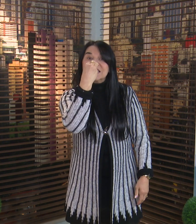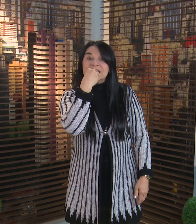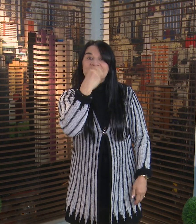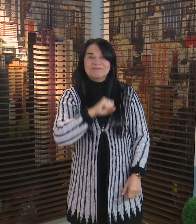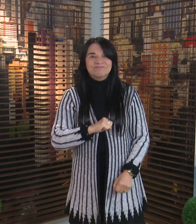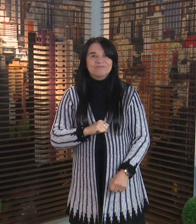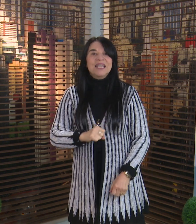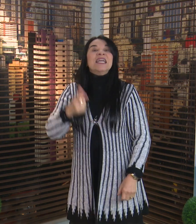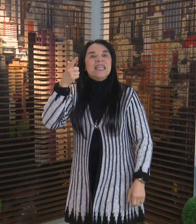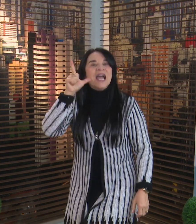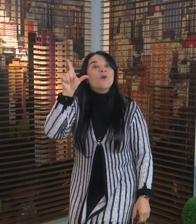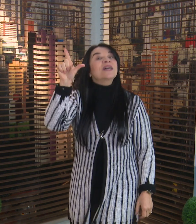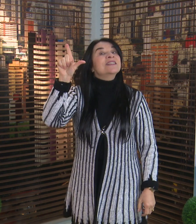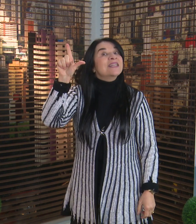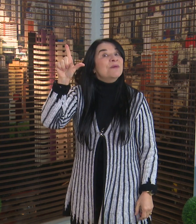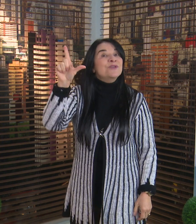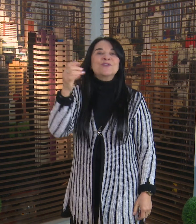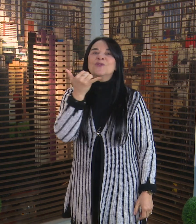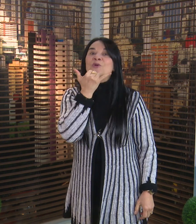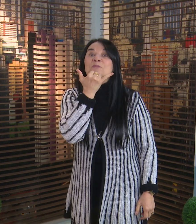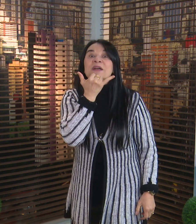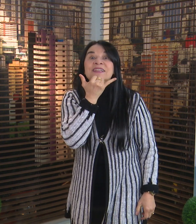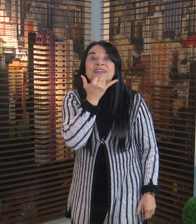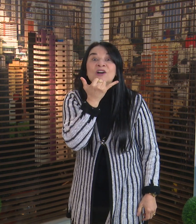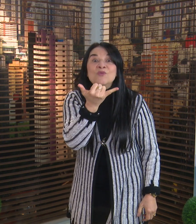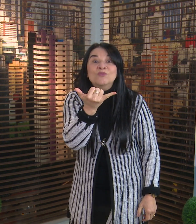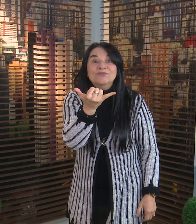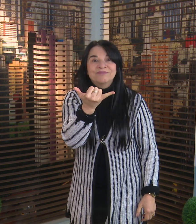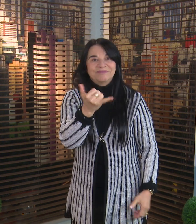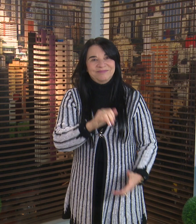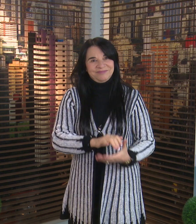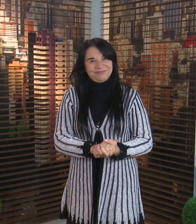fraquezas e alcançamos o perdão.